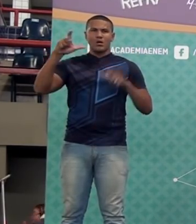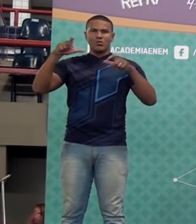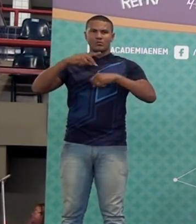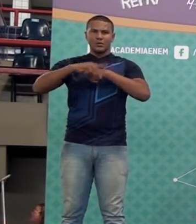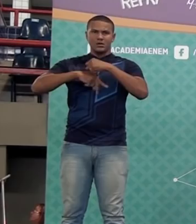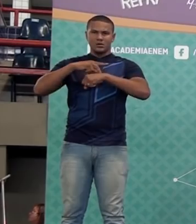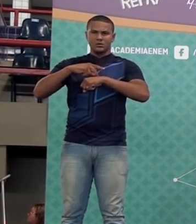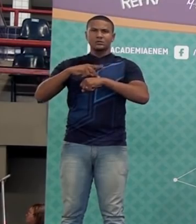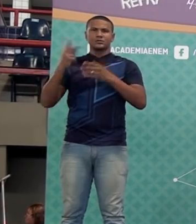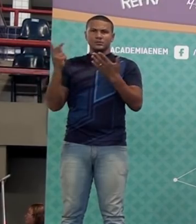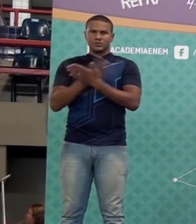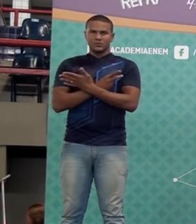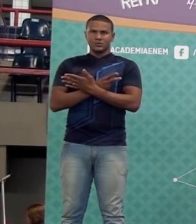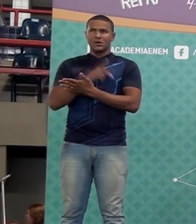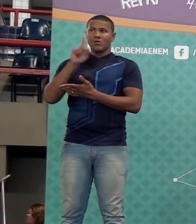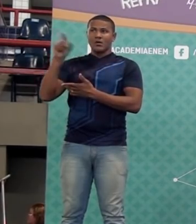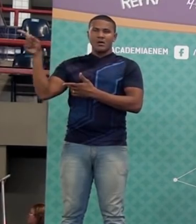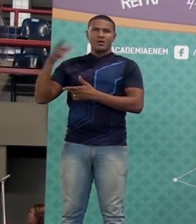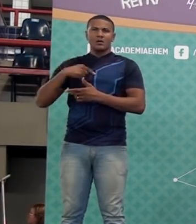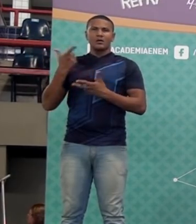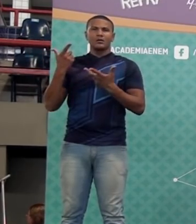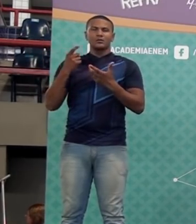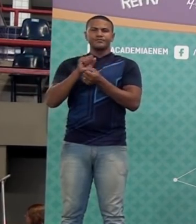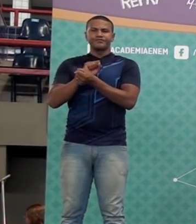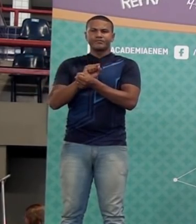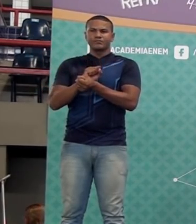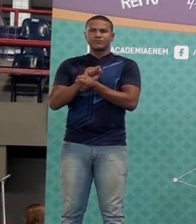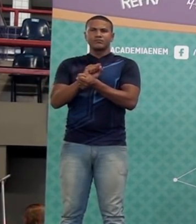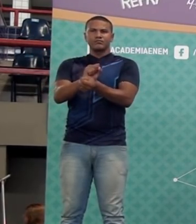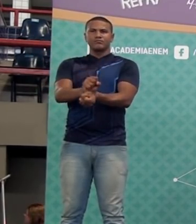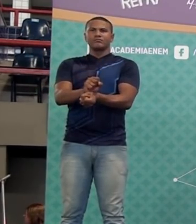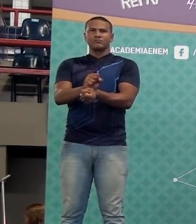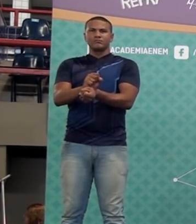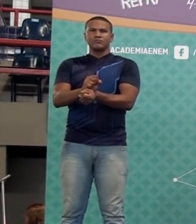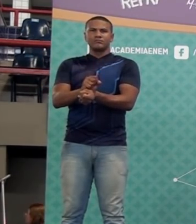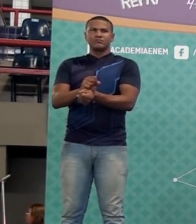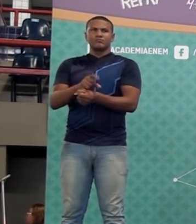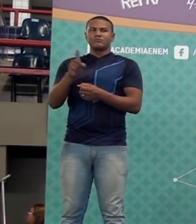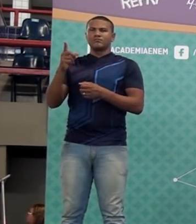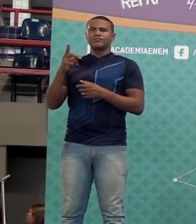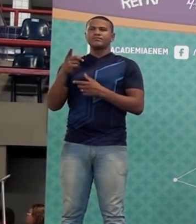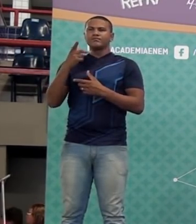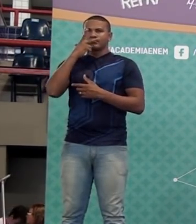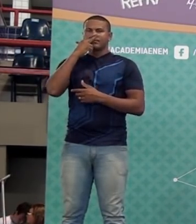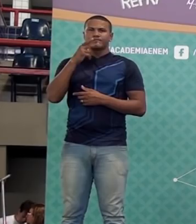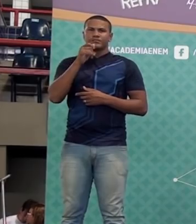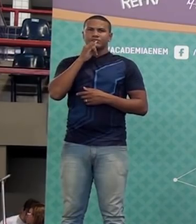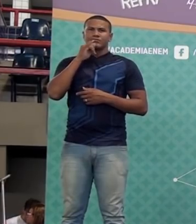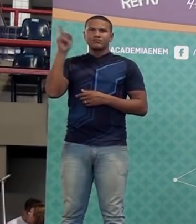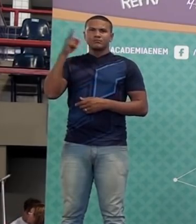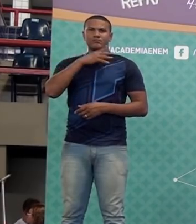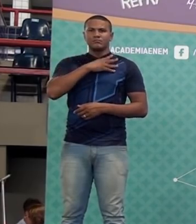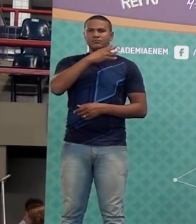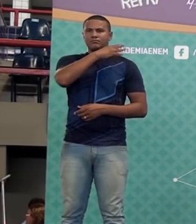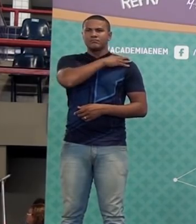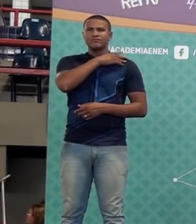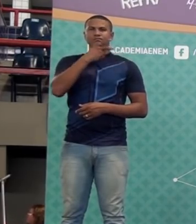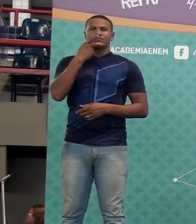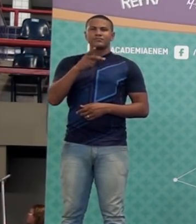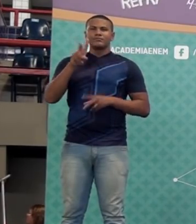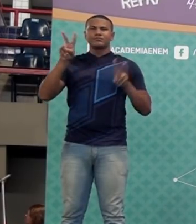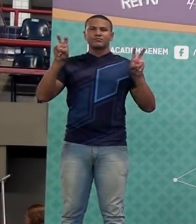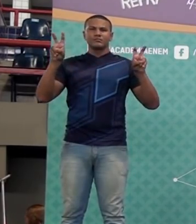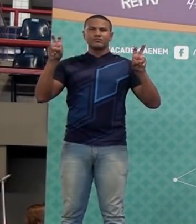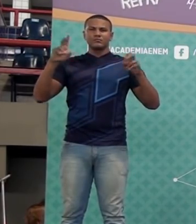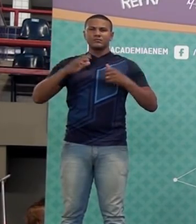Cravos, que derrubou a ditadura fascista do Marcelo Caetano. Quando a gente fala de fascismos que tomaram a Europa no período